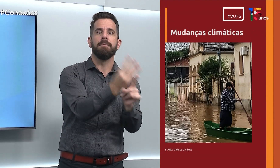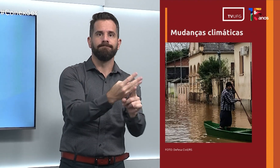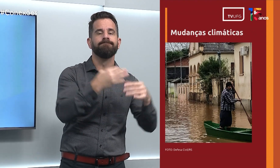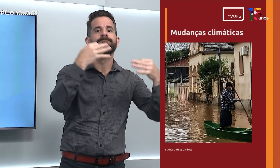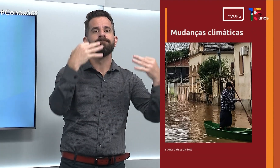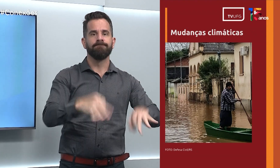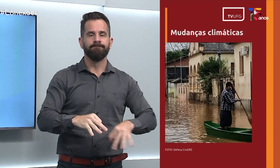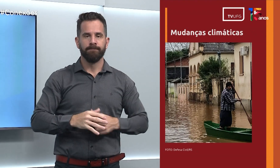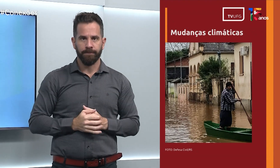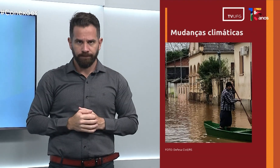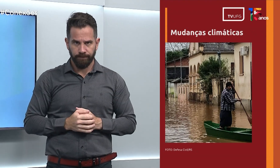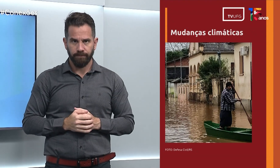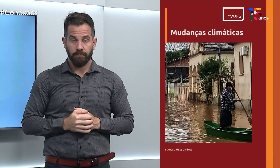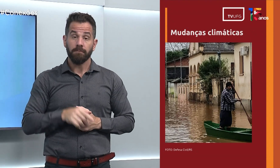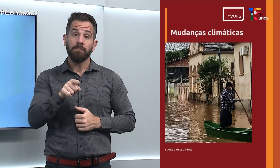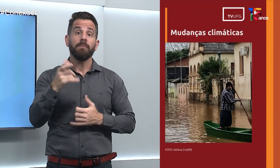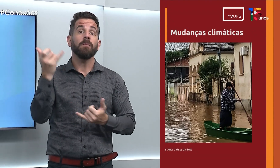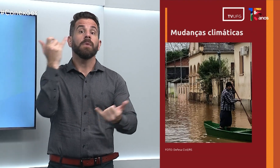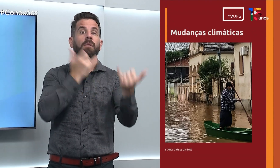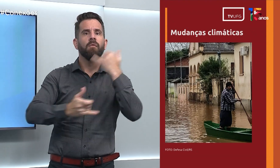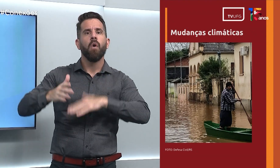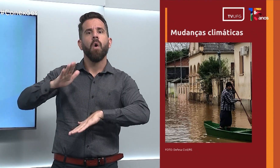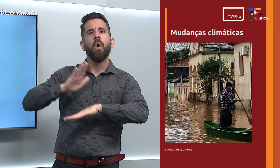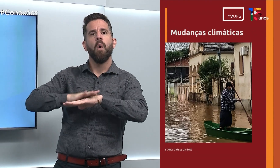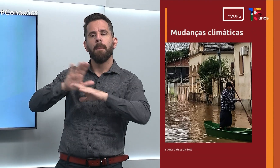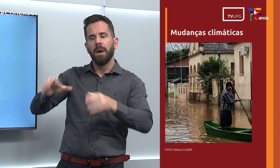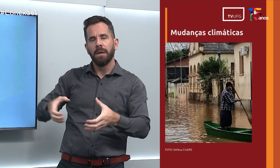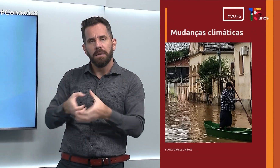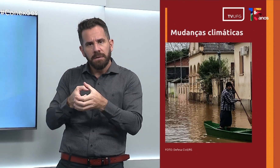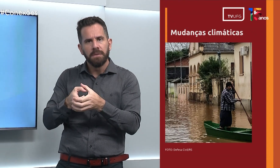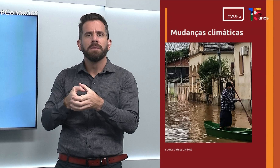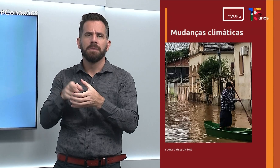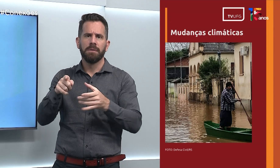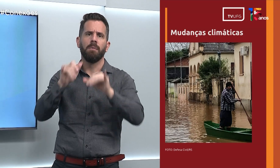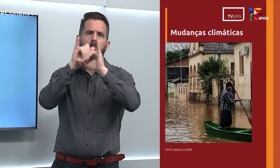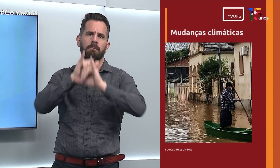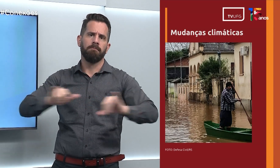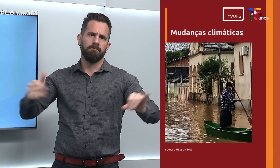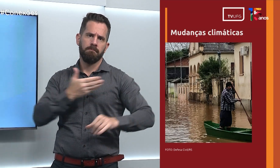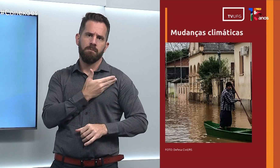Essas informações foram divulgadas pela agência pública.